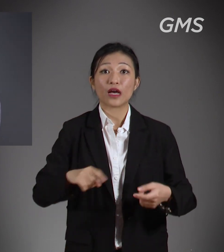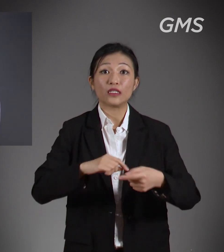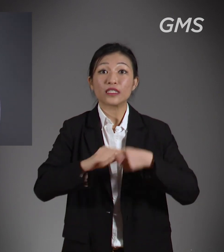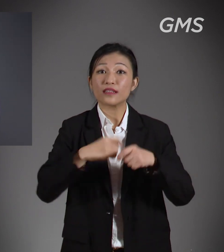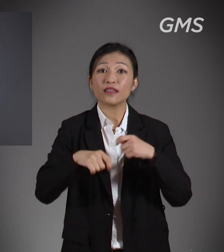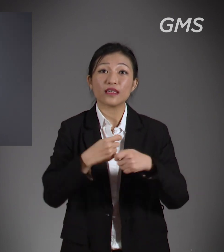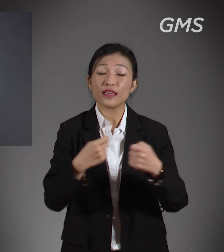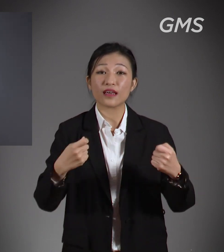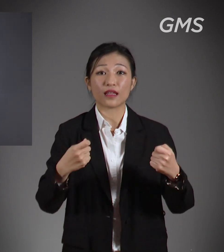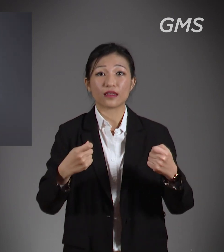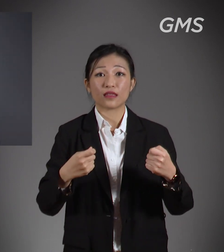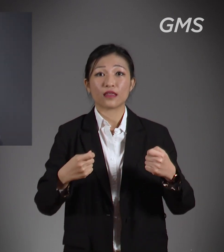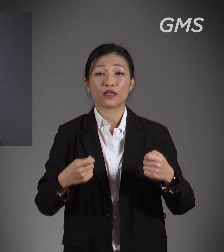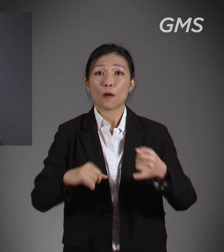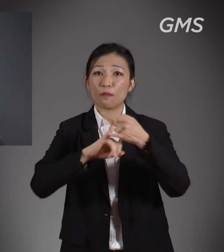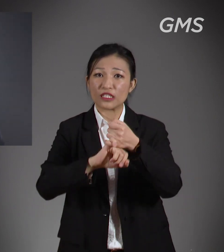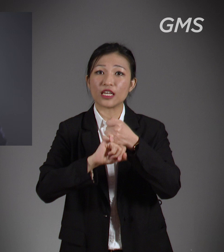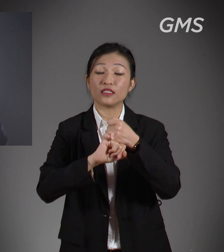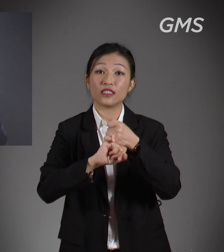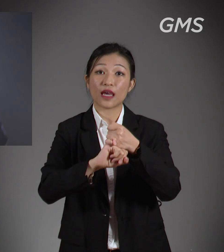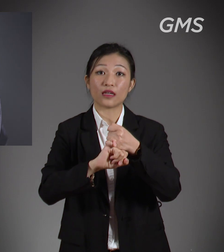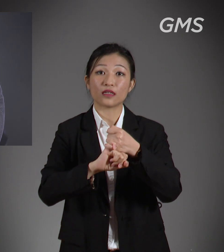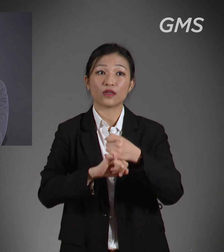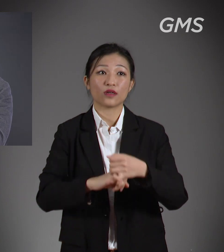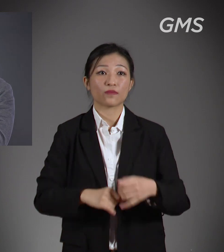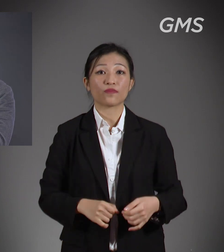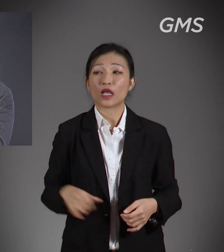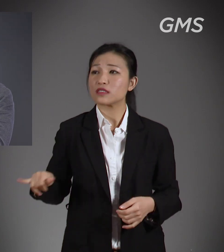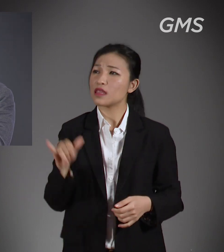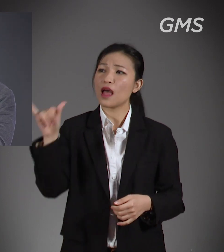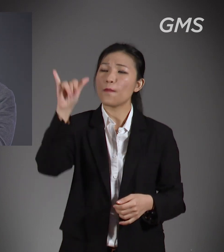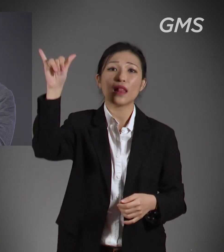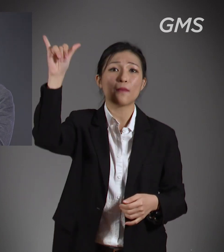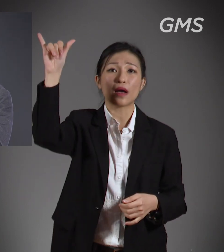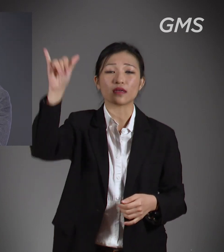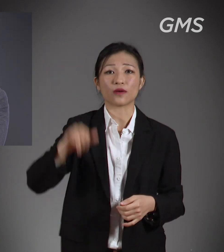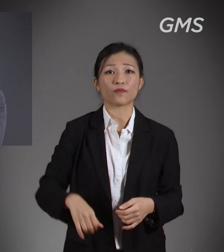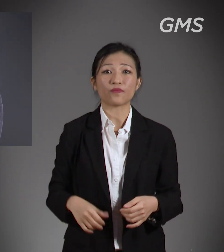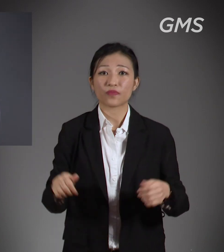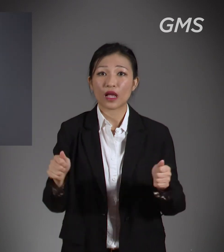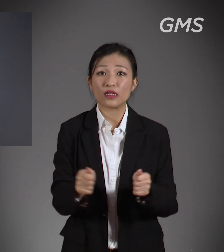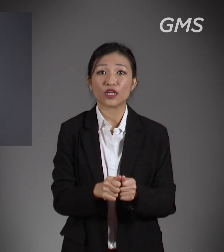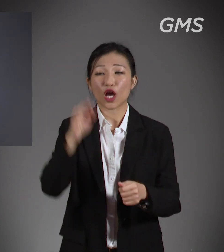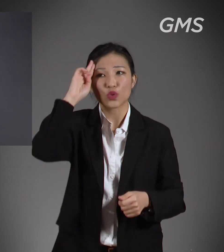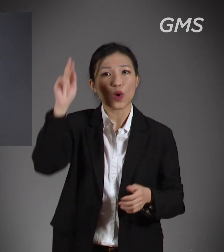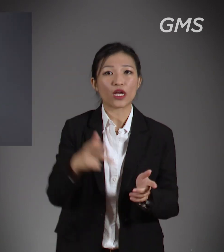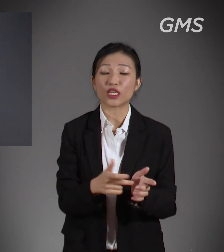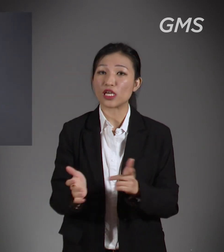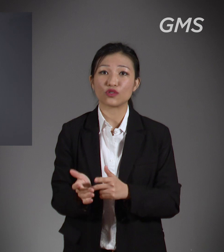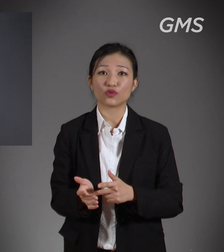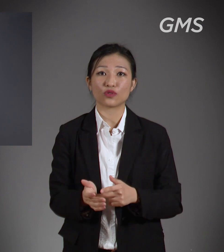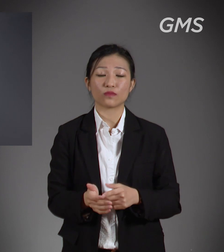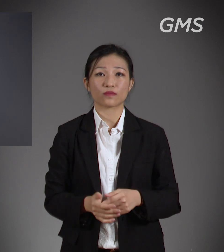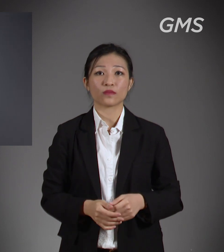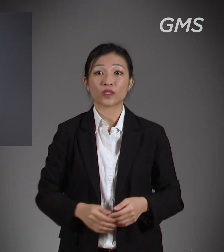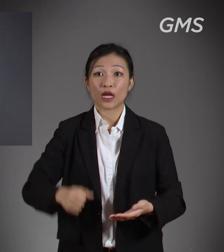dengan Tuhan. Dan perjanjian itu adalah perjanjian yang kekal. Oleh karena di perjanjian itu dimeteraikan oleh darah